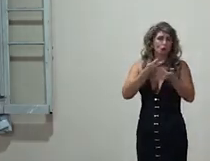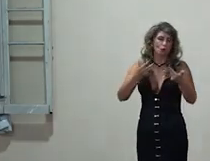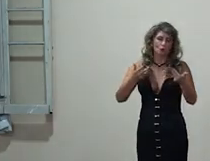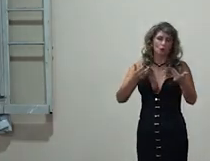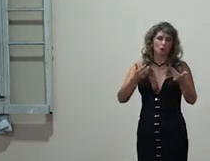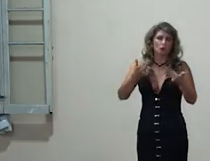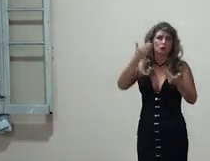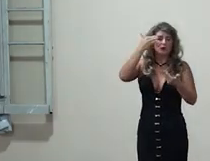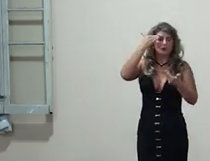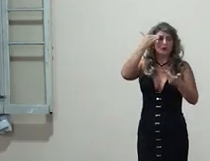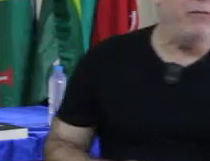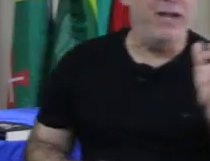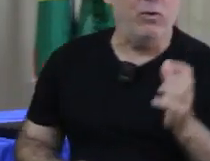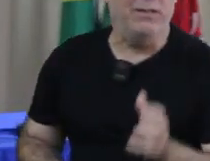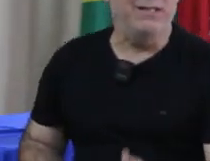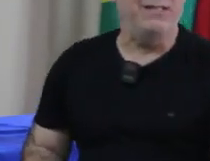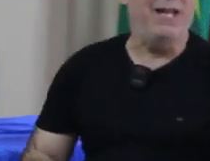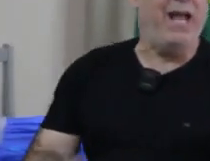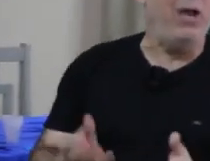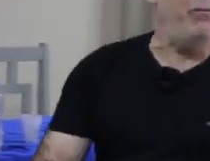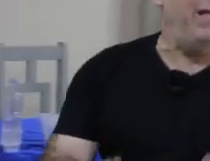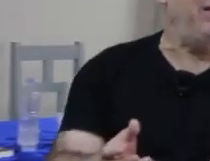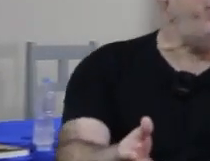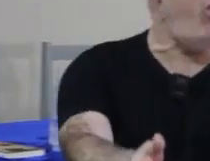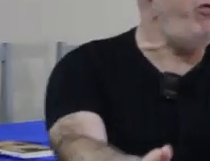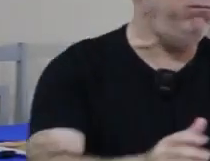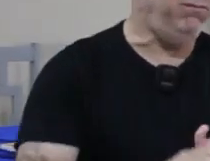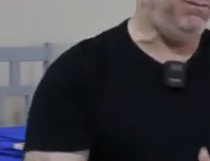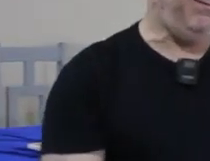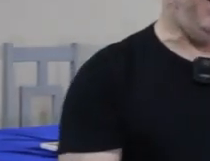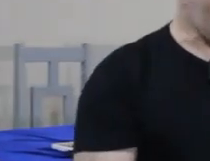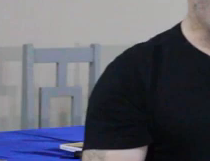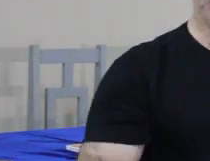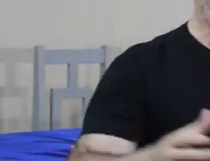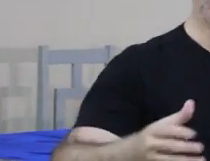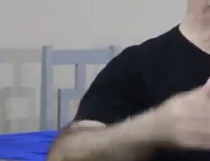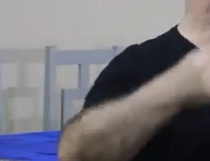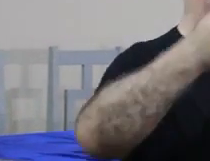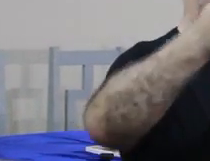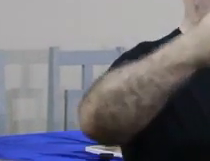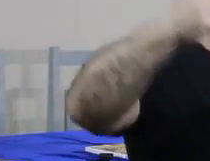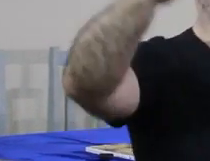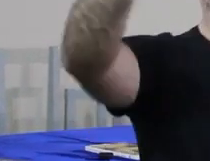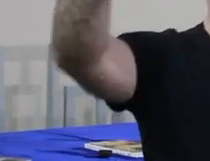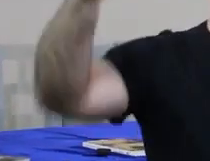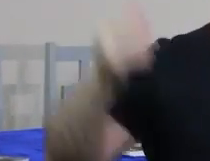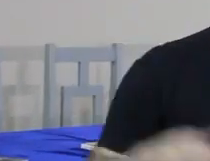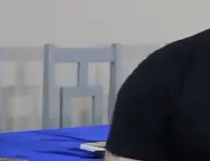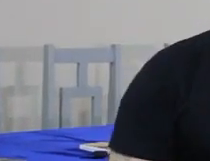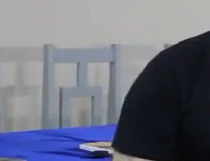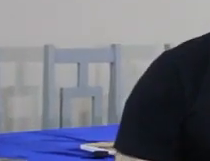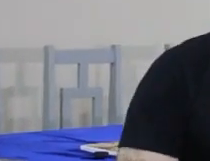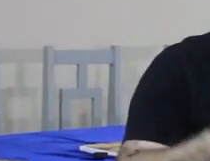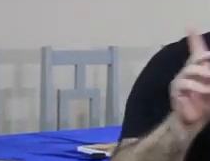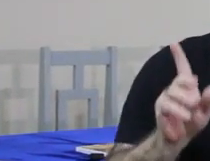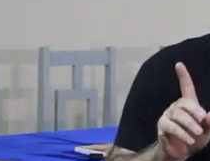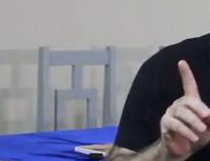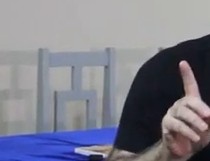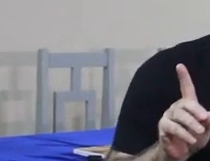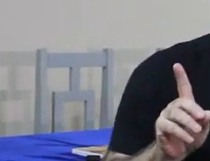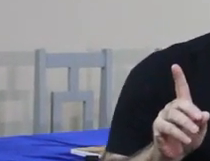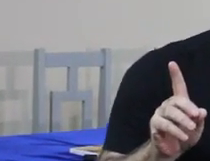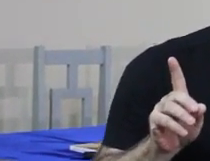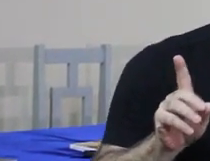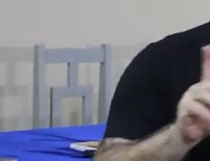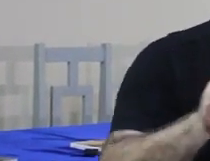e saber se aquilo que vai acontecer é realmente bom. Ah, vai descer 5 mil pessoas aqui, primeiro que